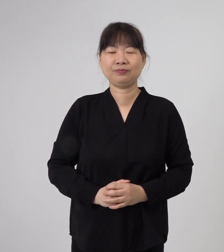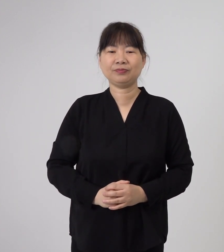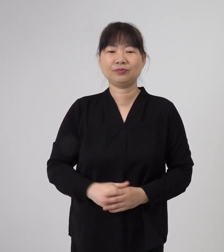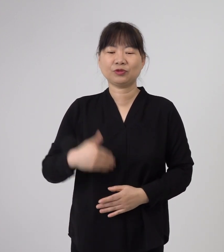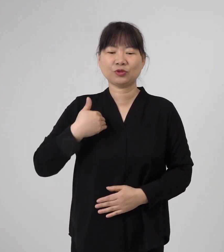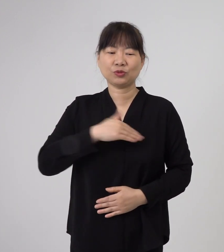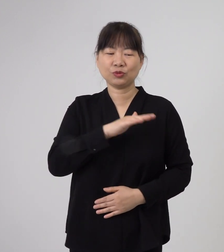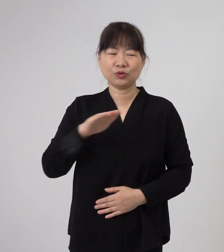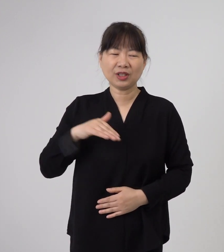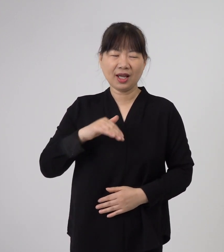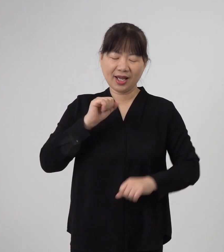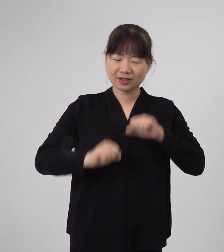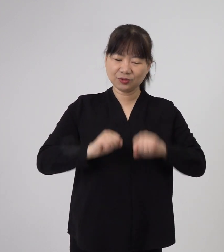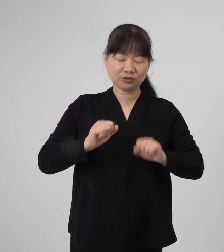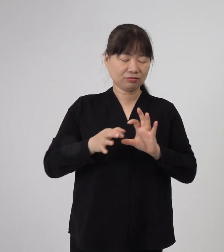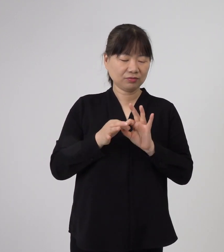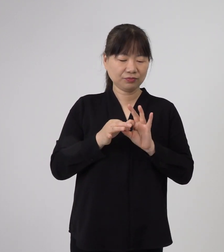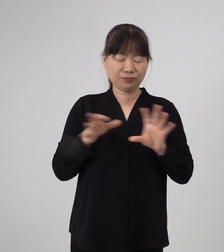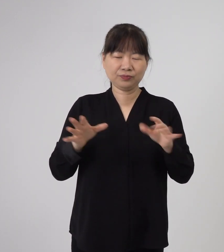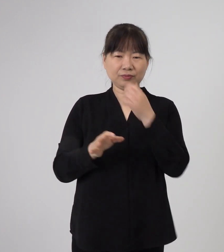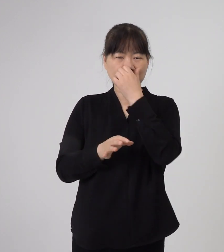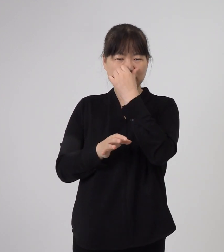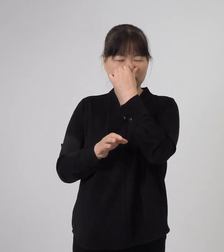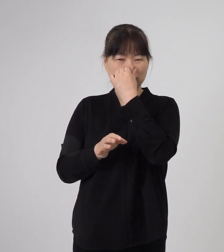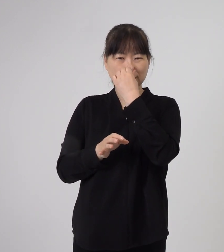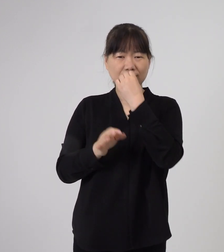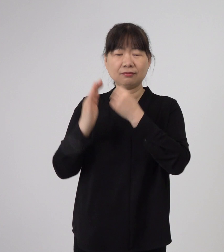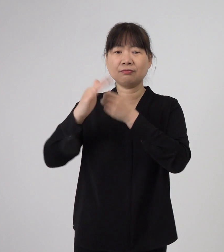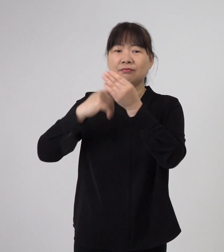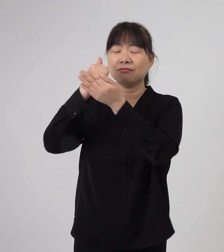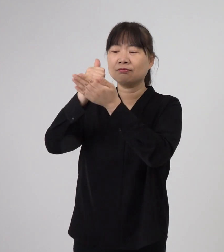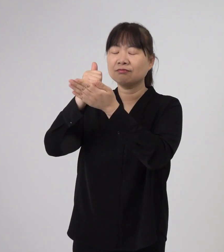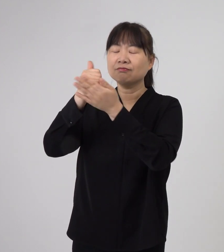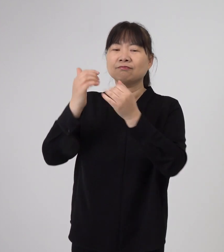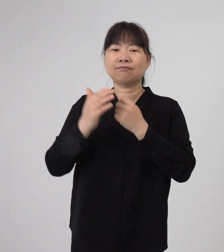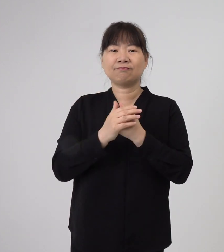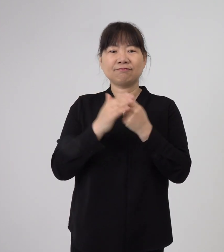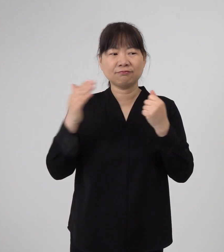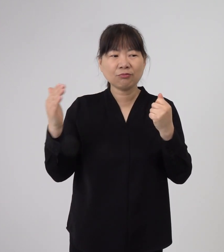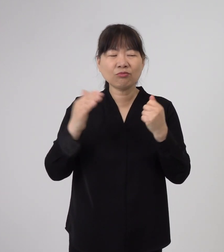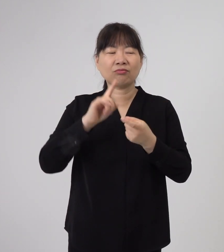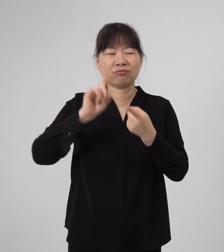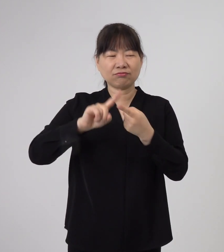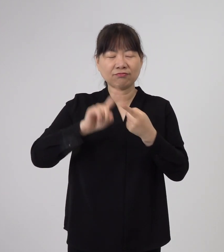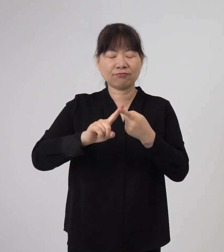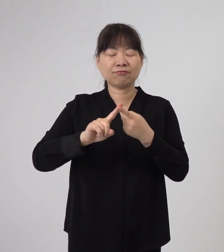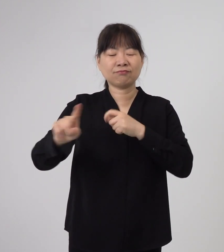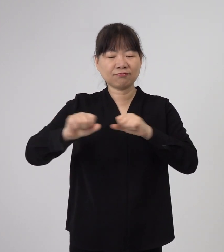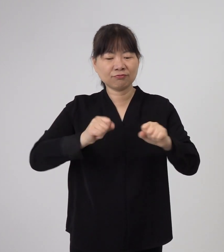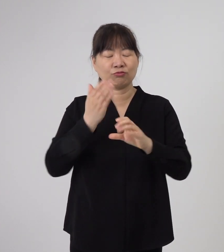우리의 어떤 여지와도 상관이 없어요. 하나님은 하나님이시니까 하시는 거예요.